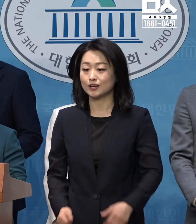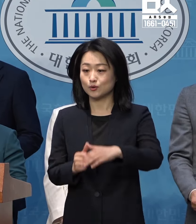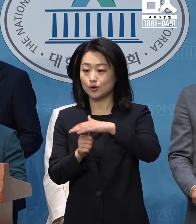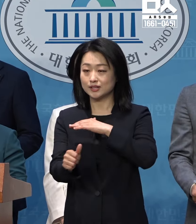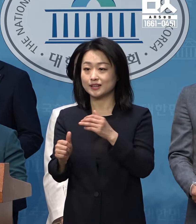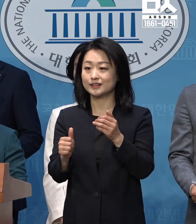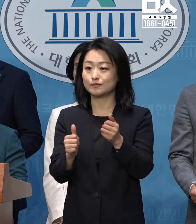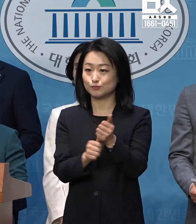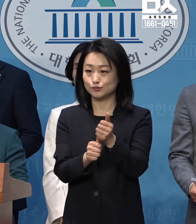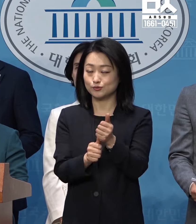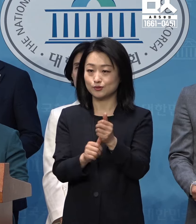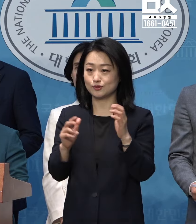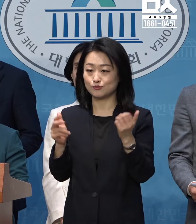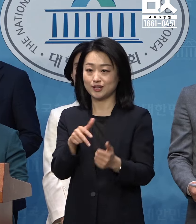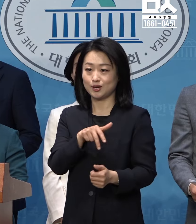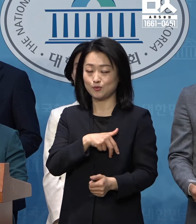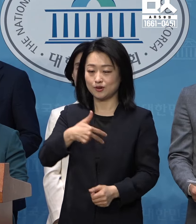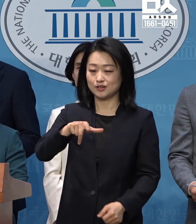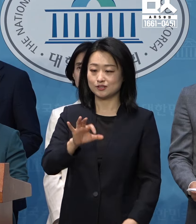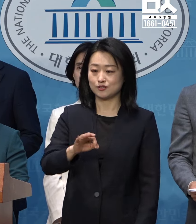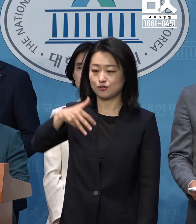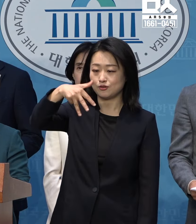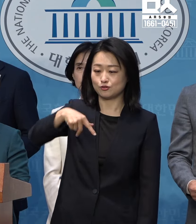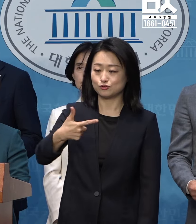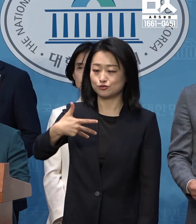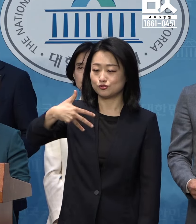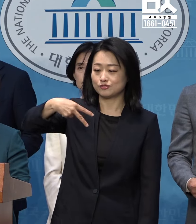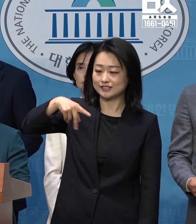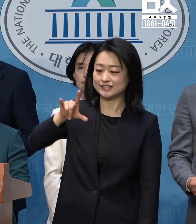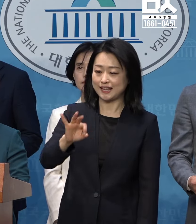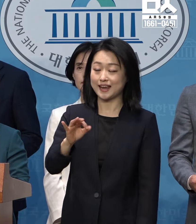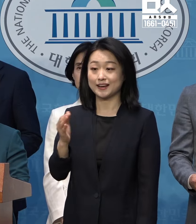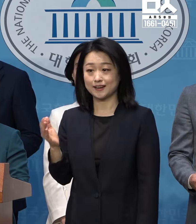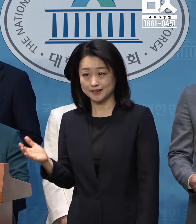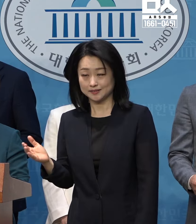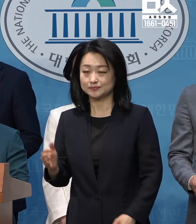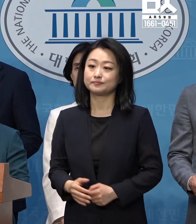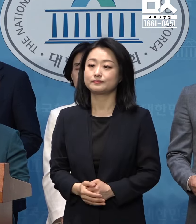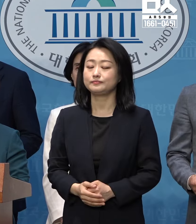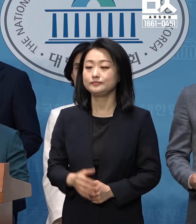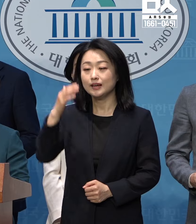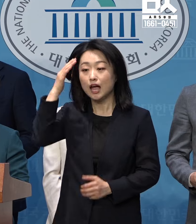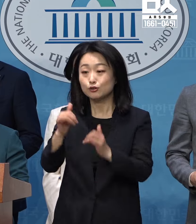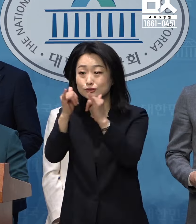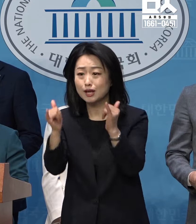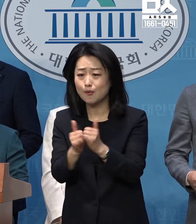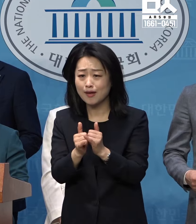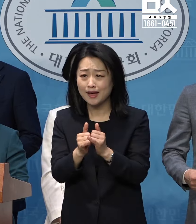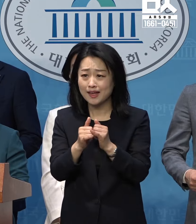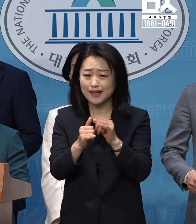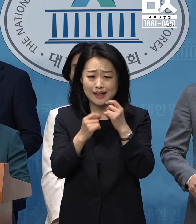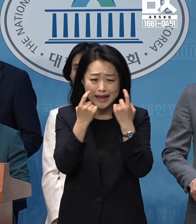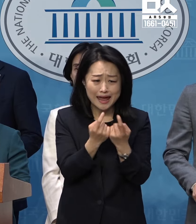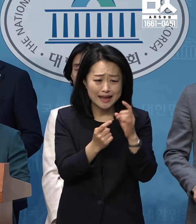원내수석부대표 국회의원 정춘생입니다. 우리 사회는 지금 각자 도생의